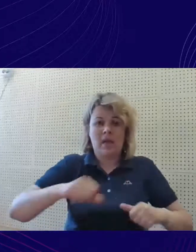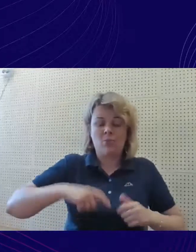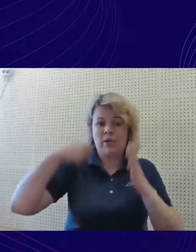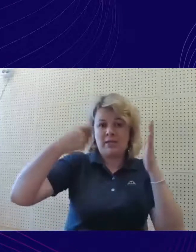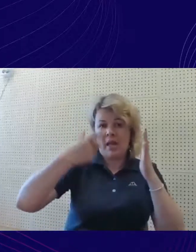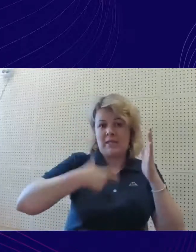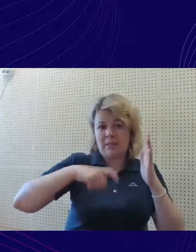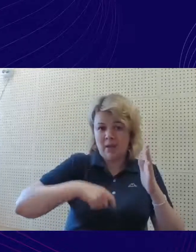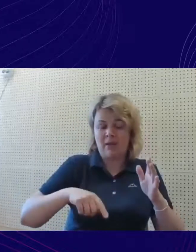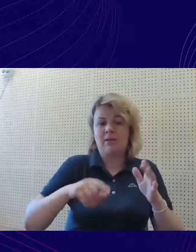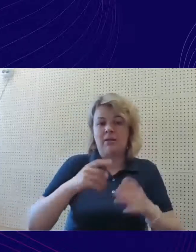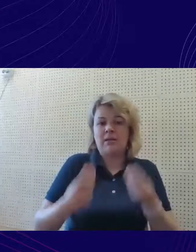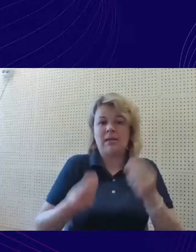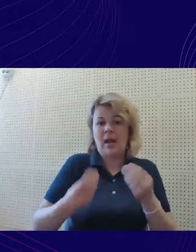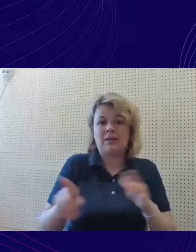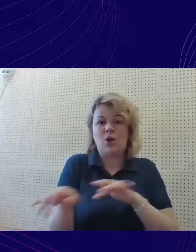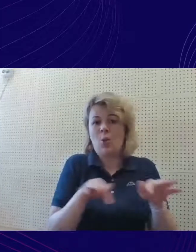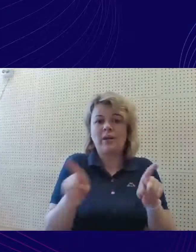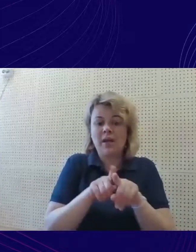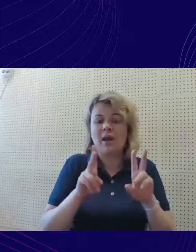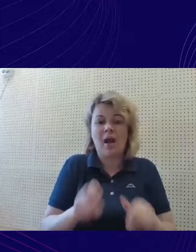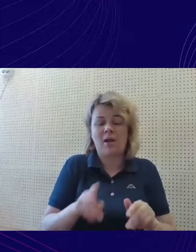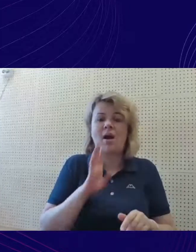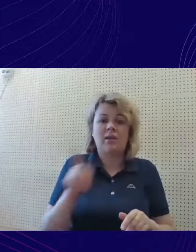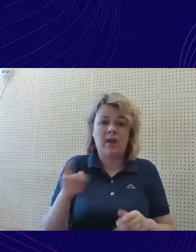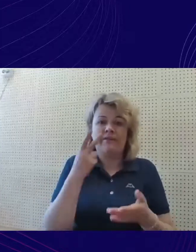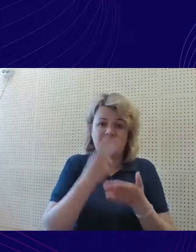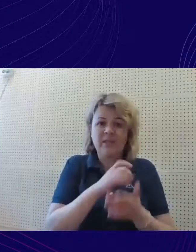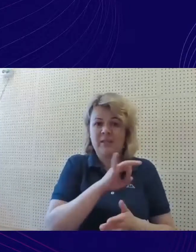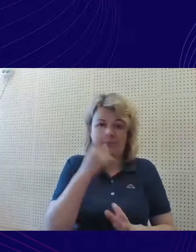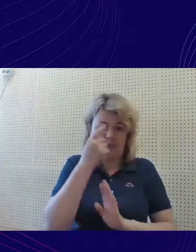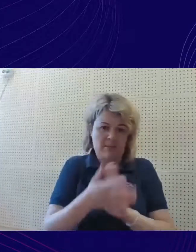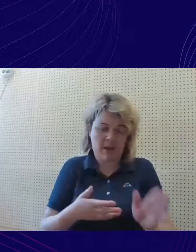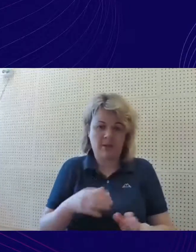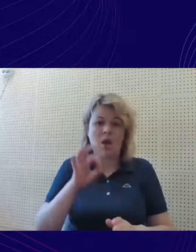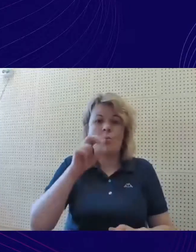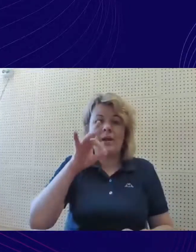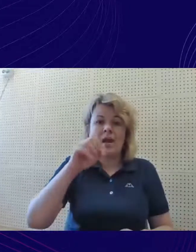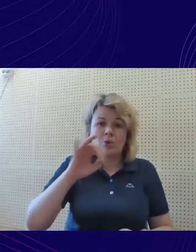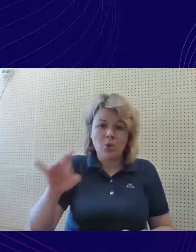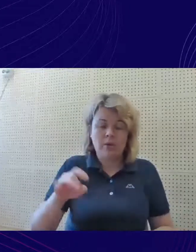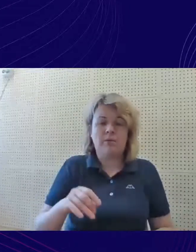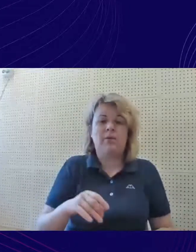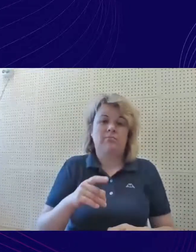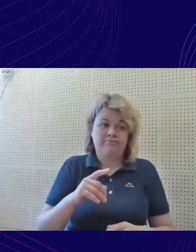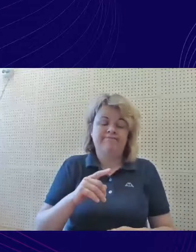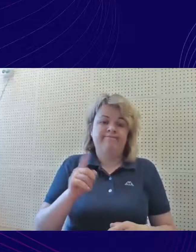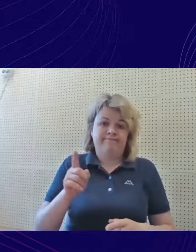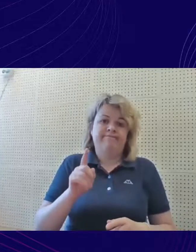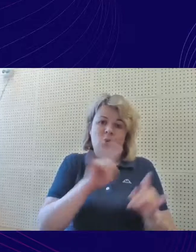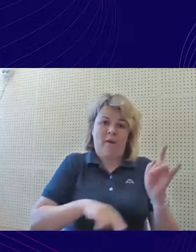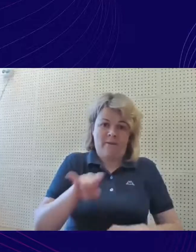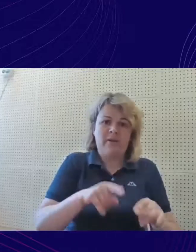понимает. И оператор Геннадий Корюк настаивает на втором решении, и